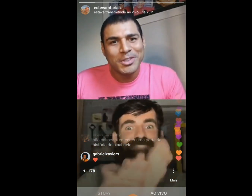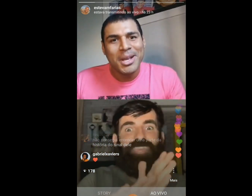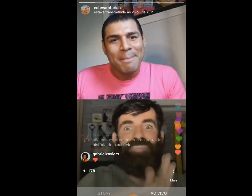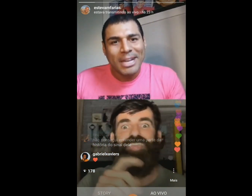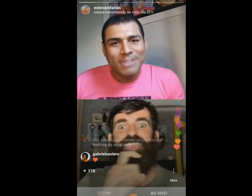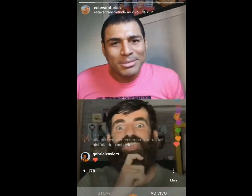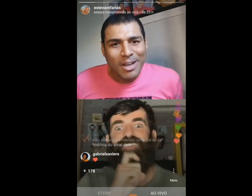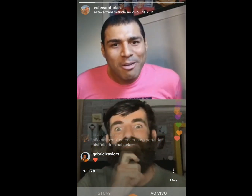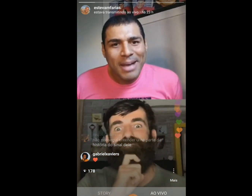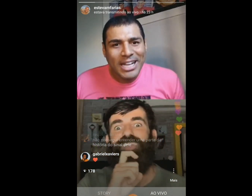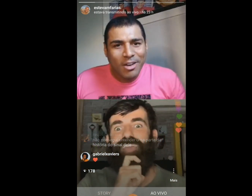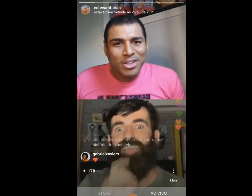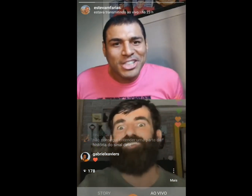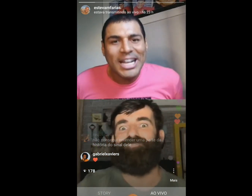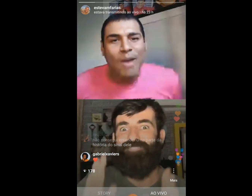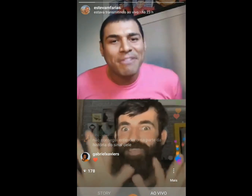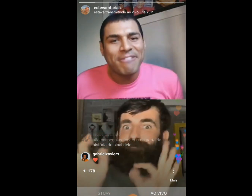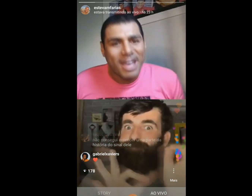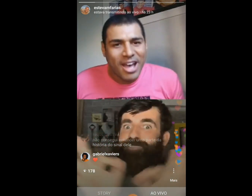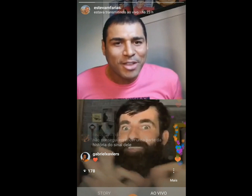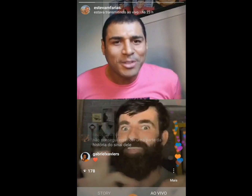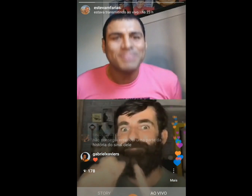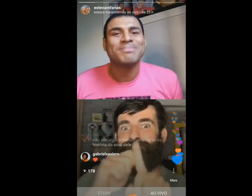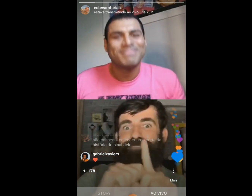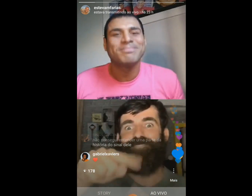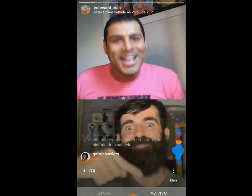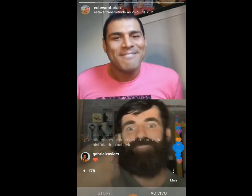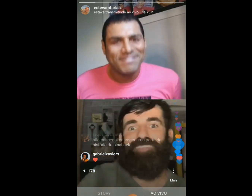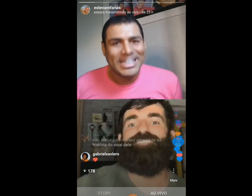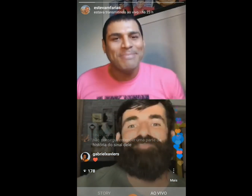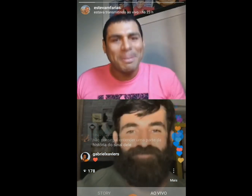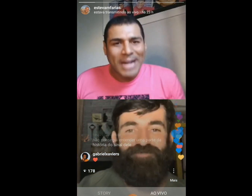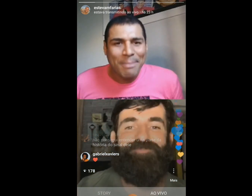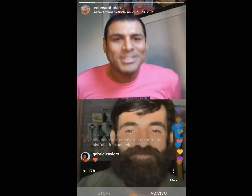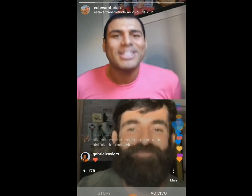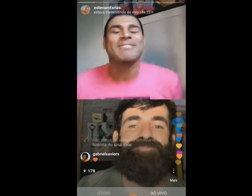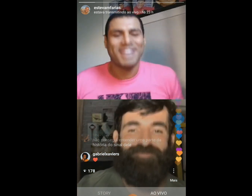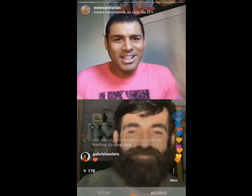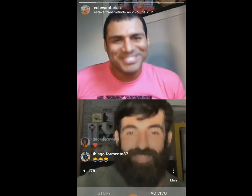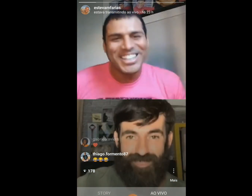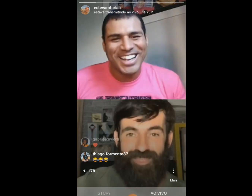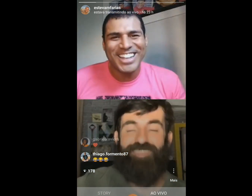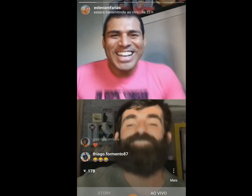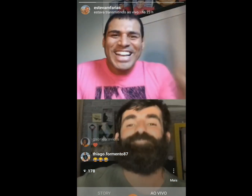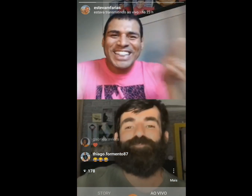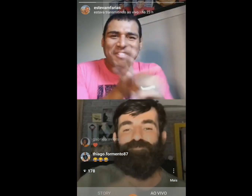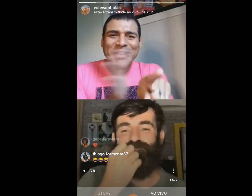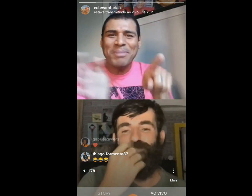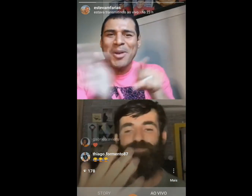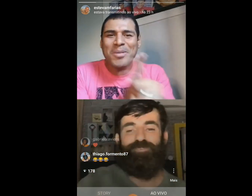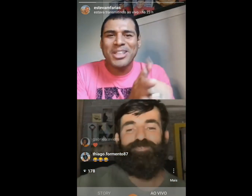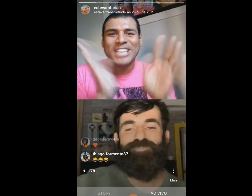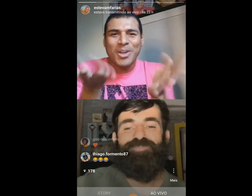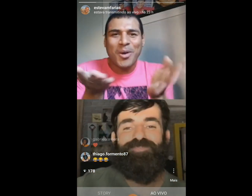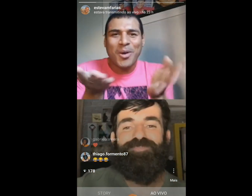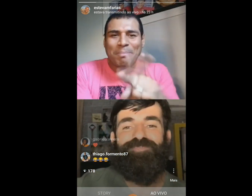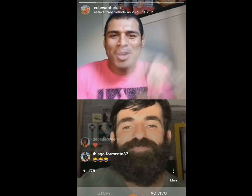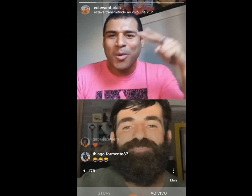Mas quando chegar o frio, o mês que vem, vamos nos preparar para isso. Eu vou fazer pergunta, gente. Hoje a pergunta é